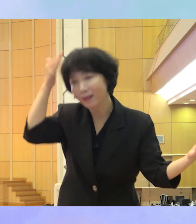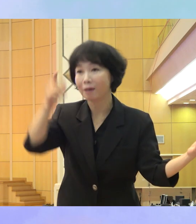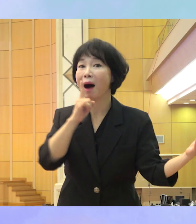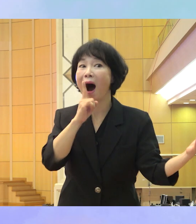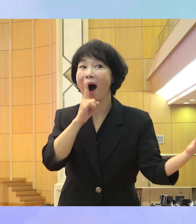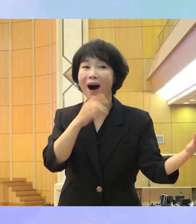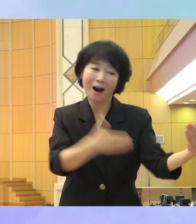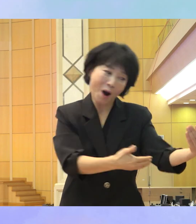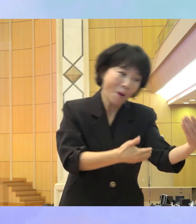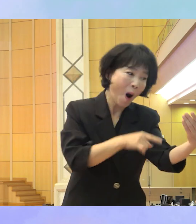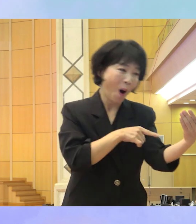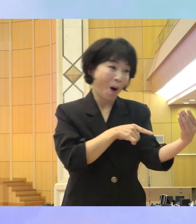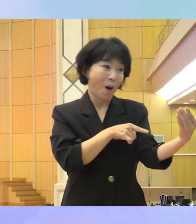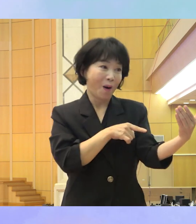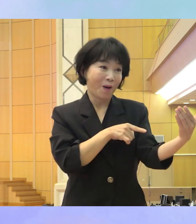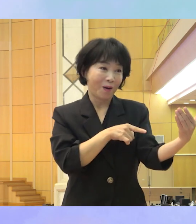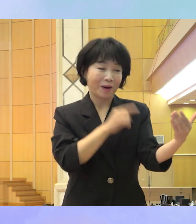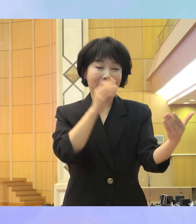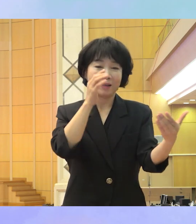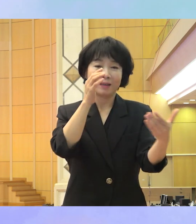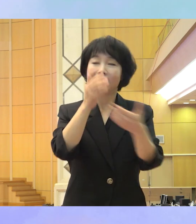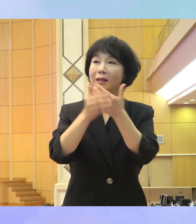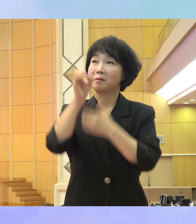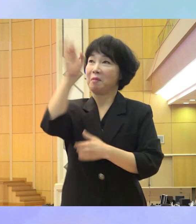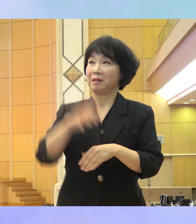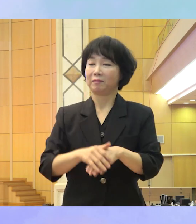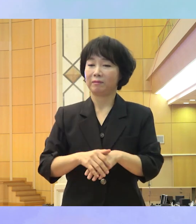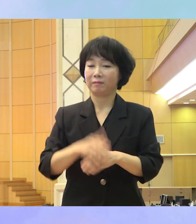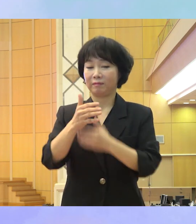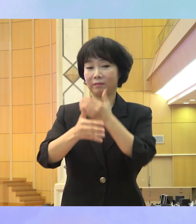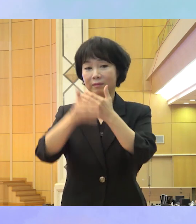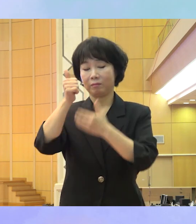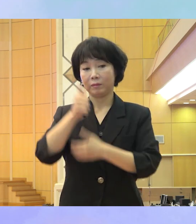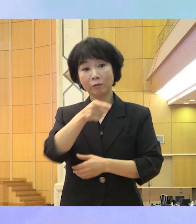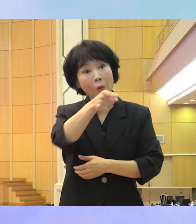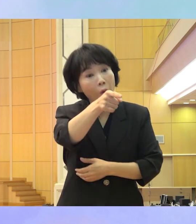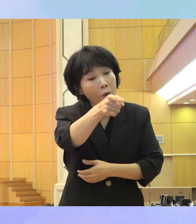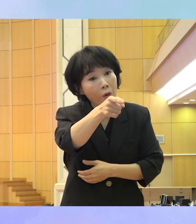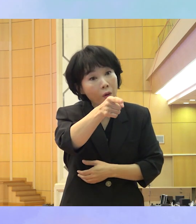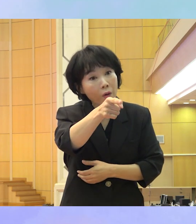그러면서 주님께 말하니까 주님이 내 아들을